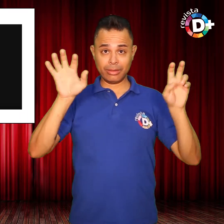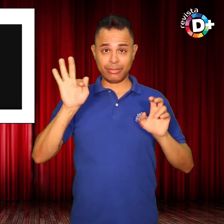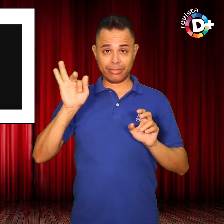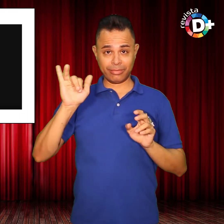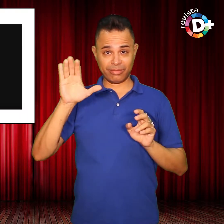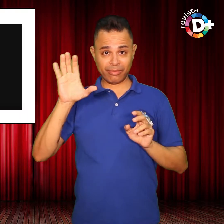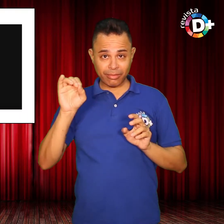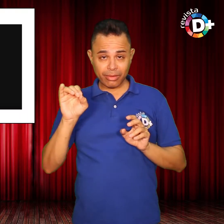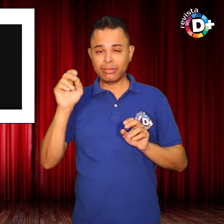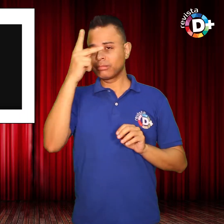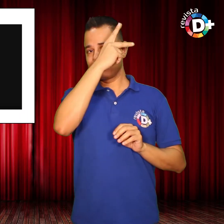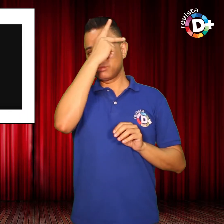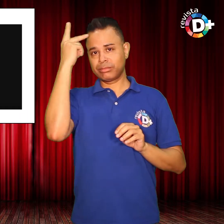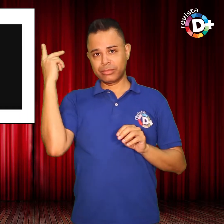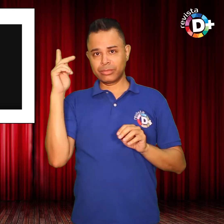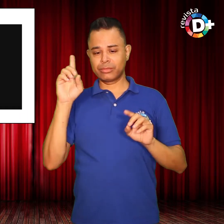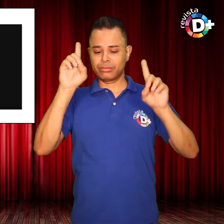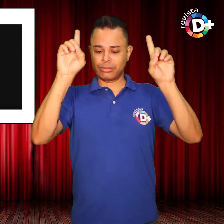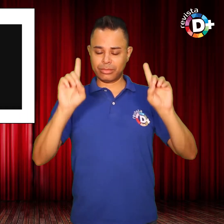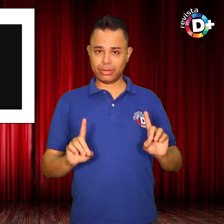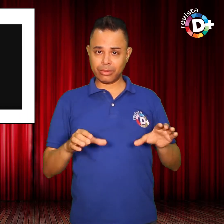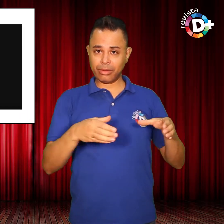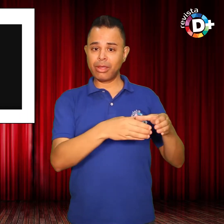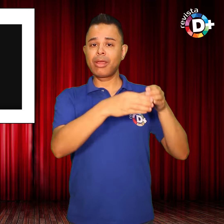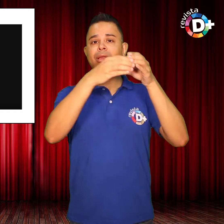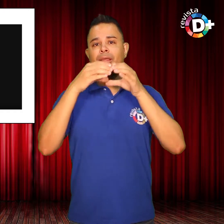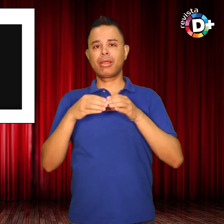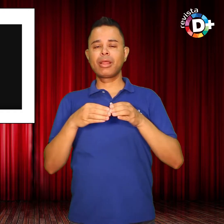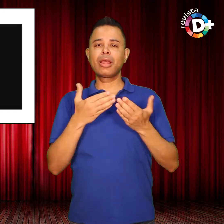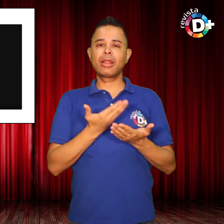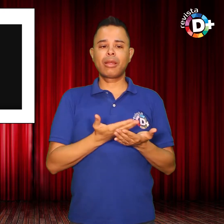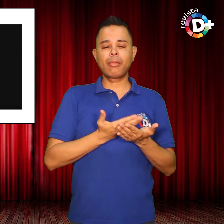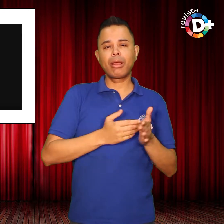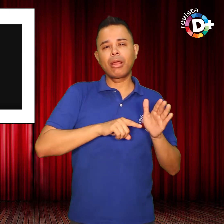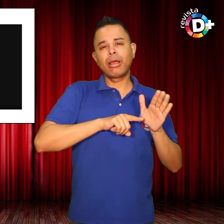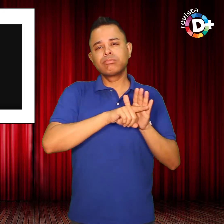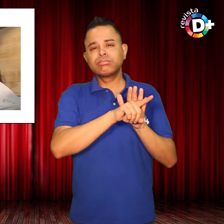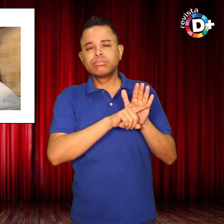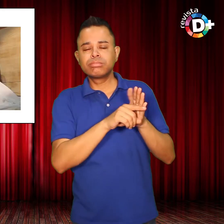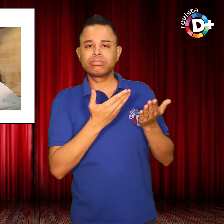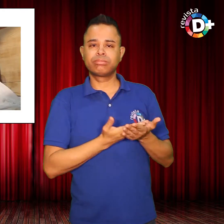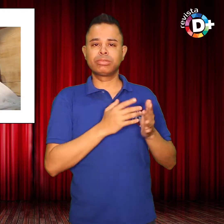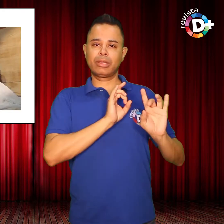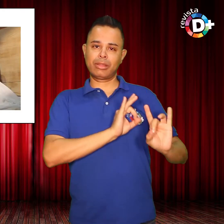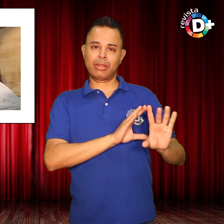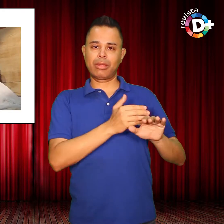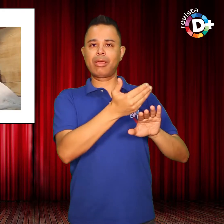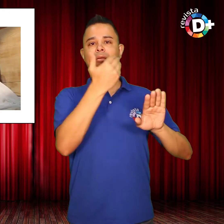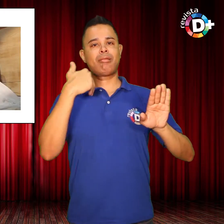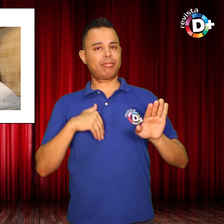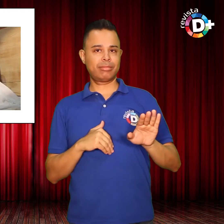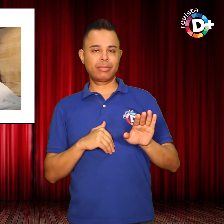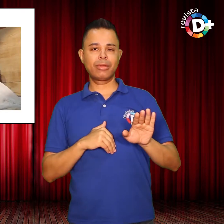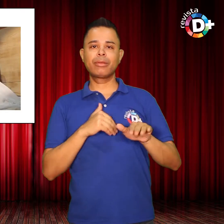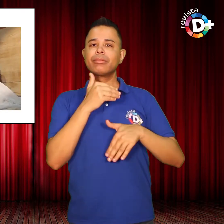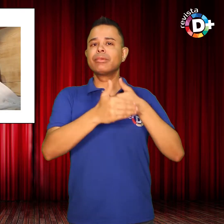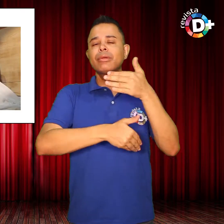feio no qual as pessoas com deficiência participaram da equipe técnica depois